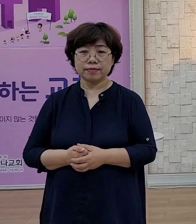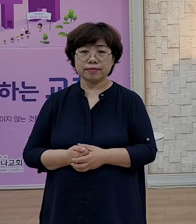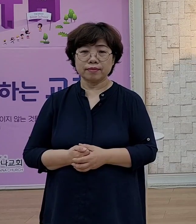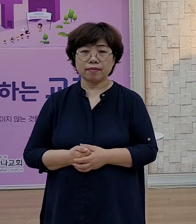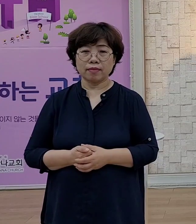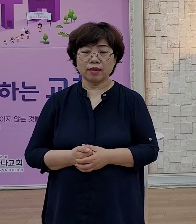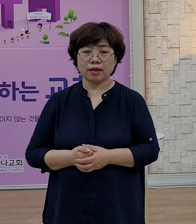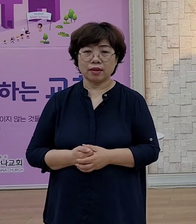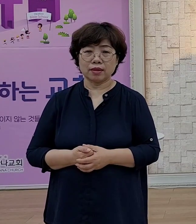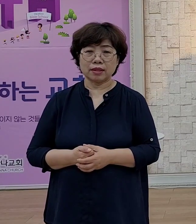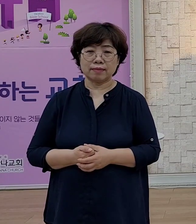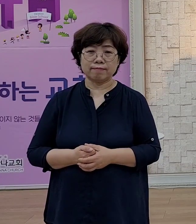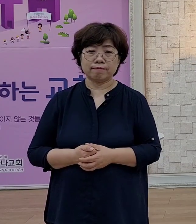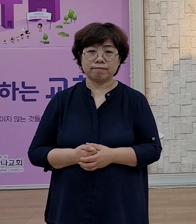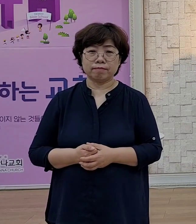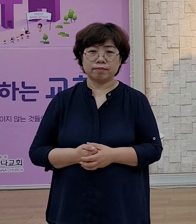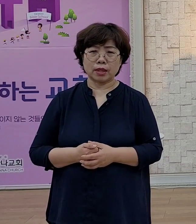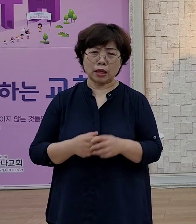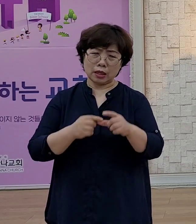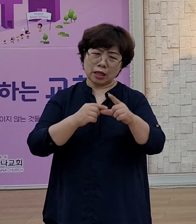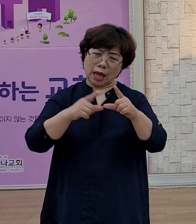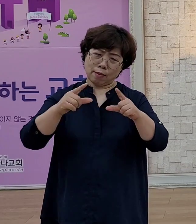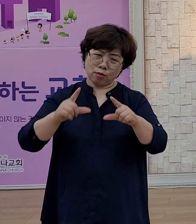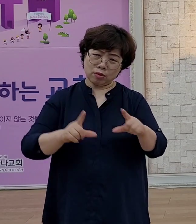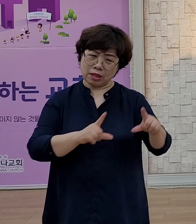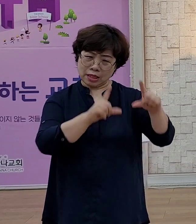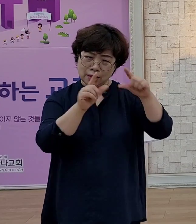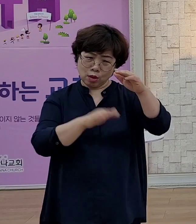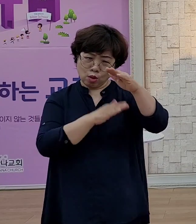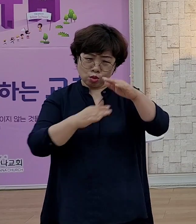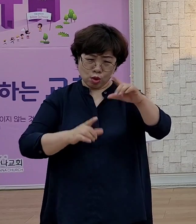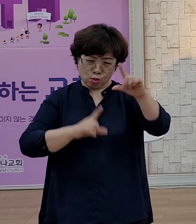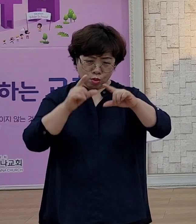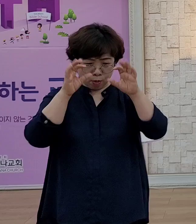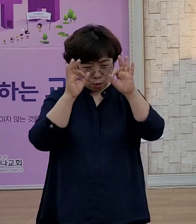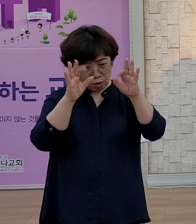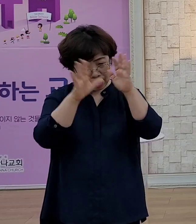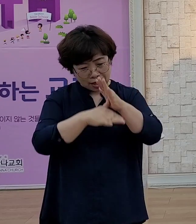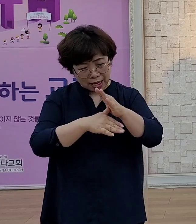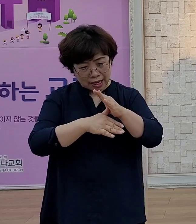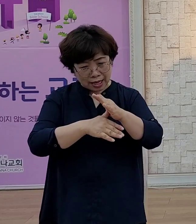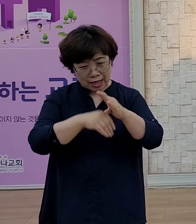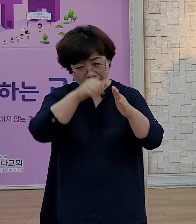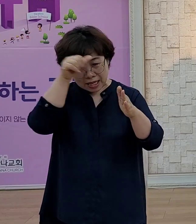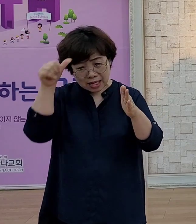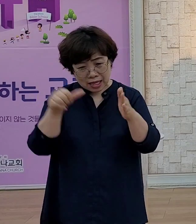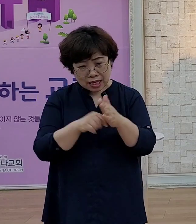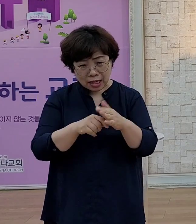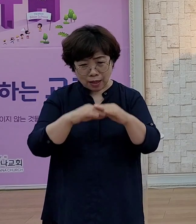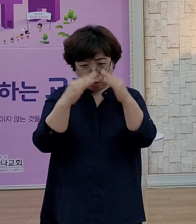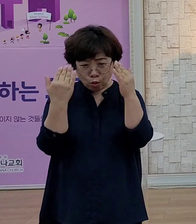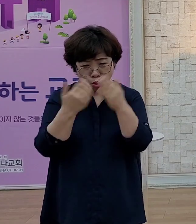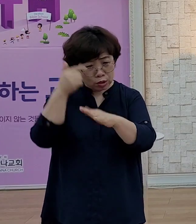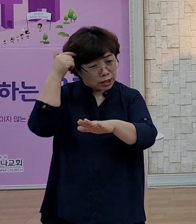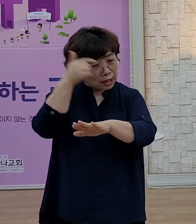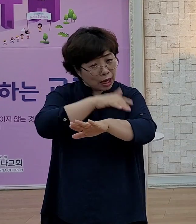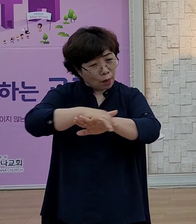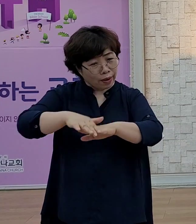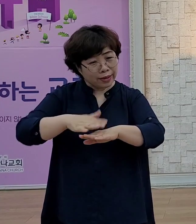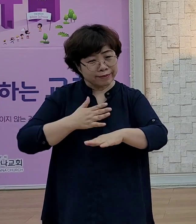우리가 대부분 삶을 보면 인생의 모든 계획을 우리가 다 스스로 세웁니다.